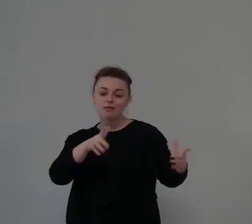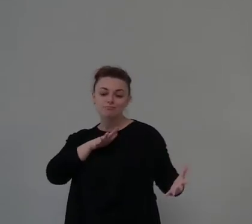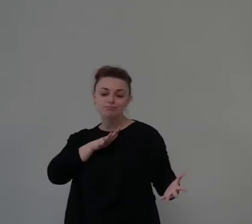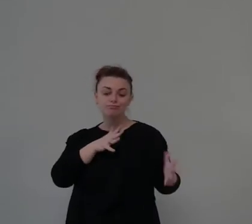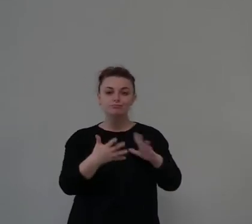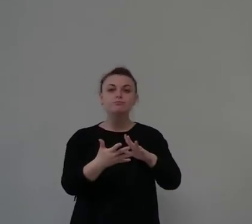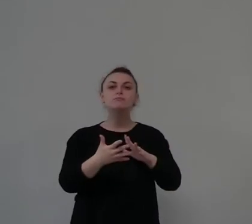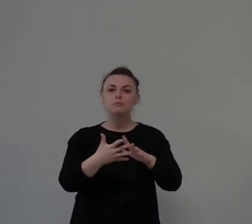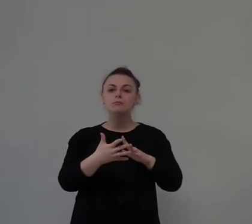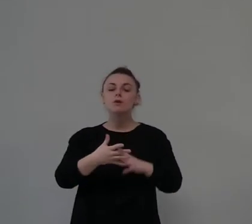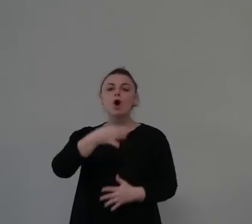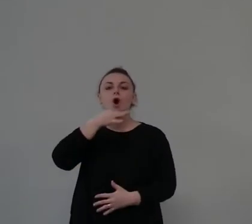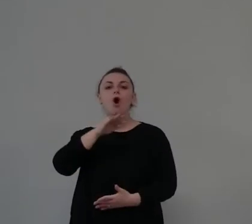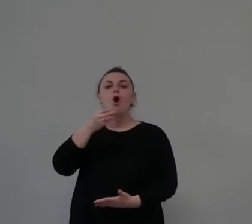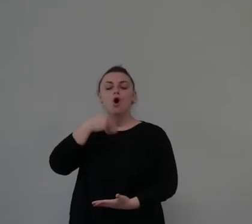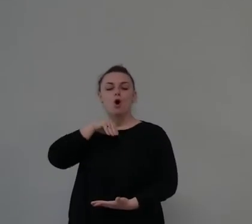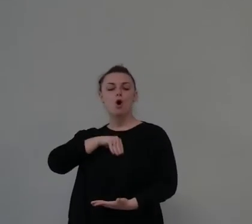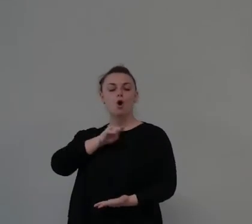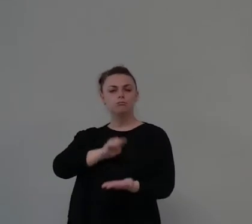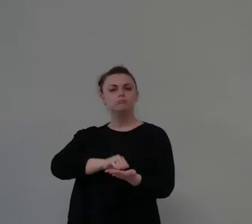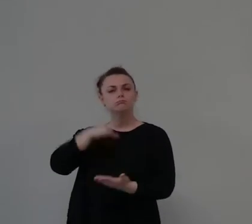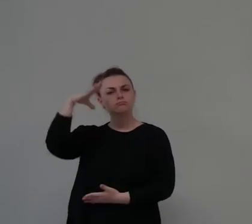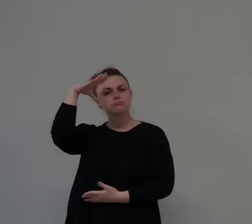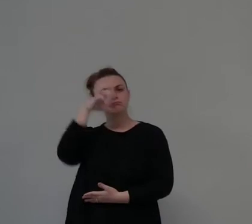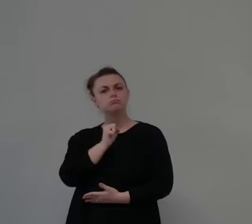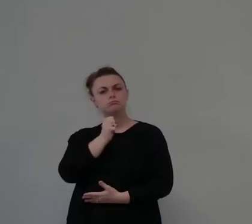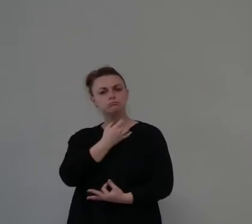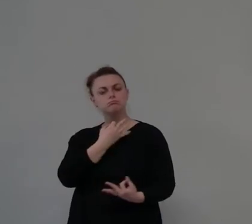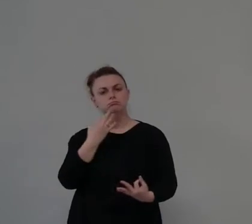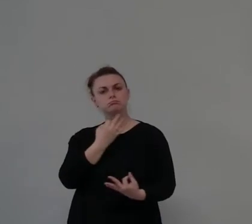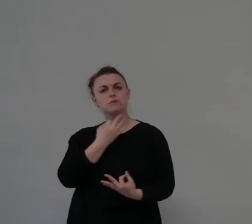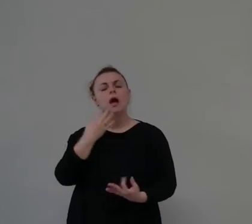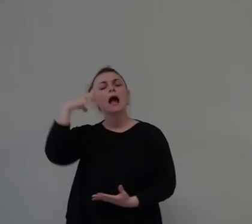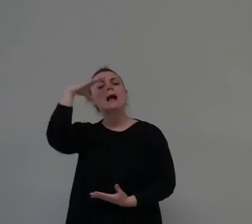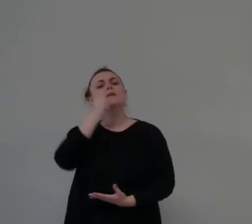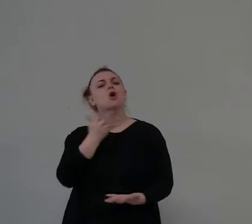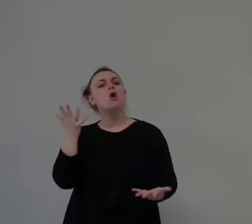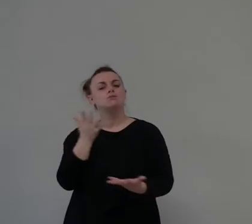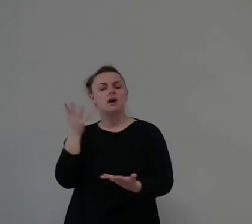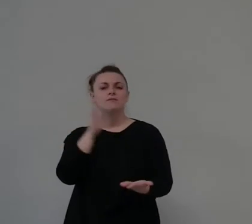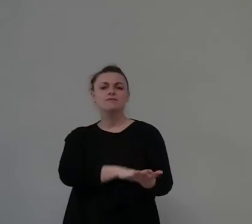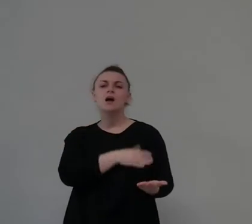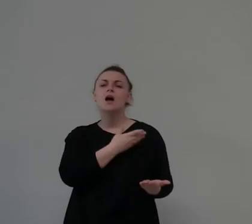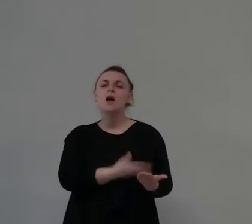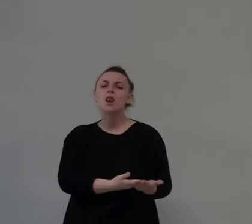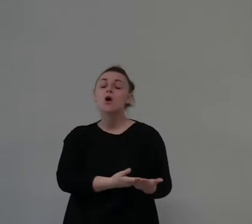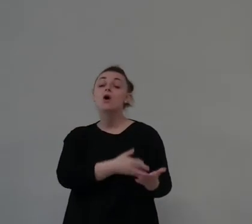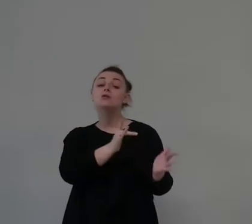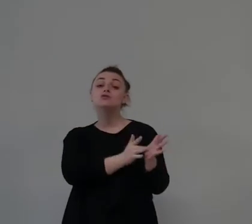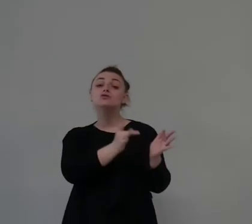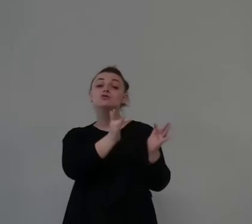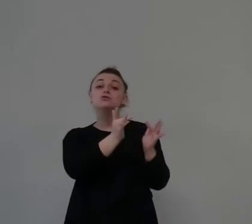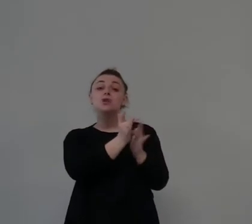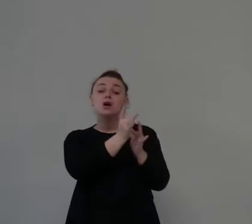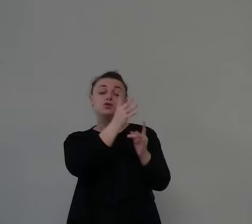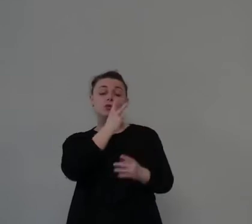avevano conosciuto Cristo, coloro che avevano capito il valore di quello che aveva fatto Gesù. E